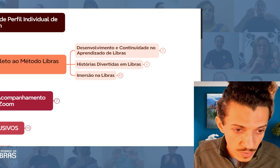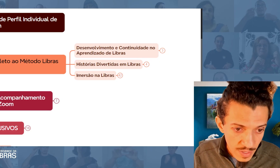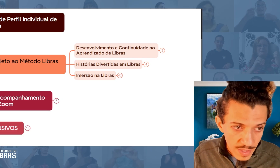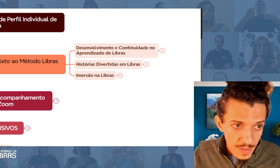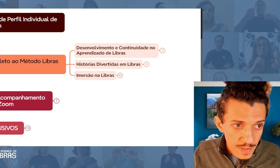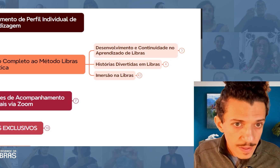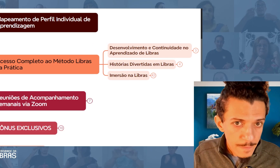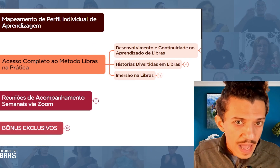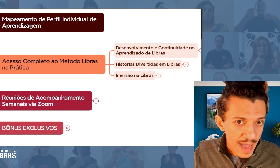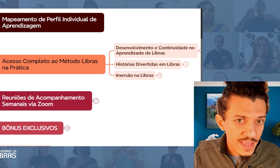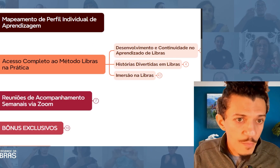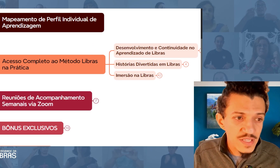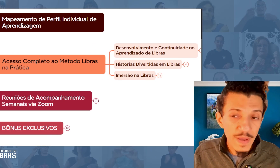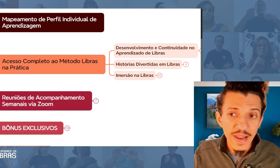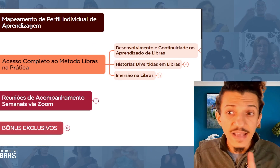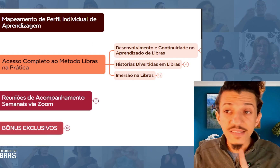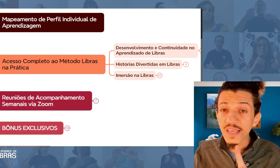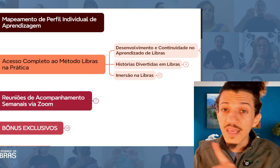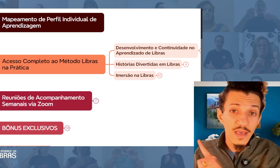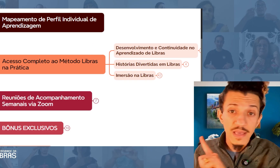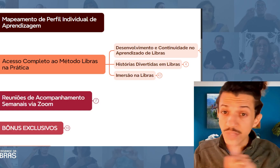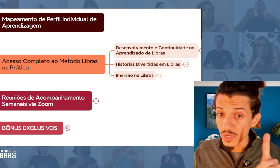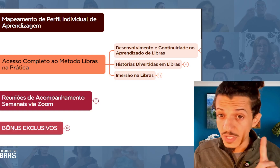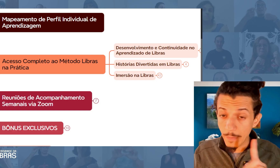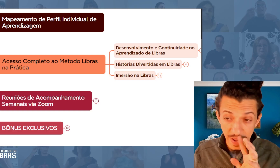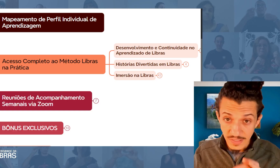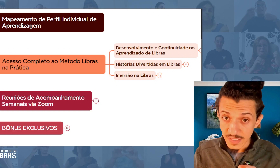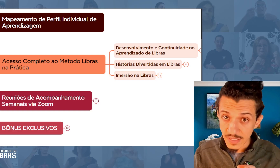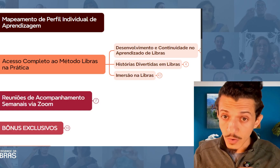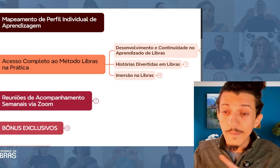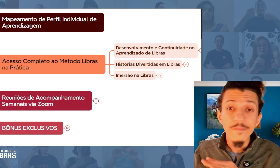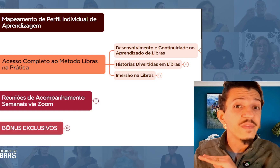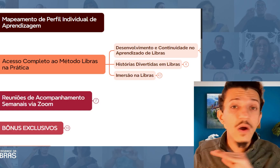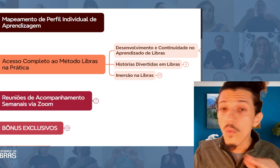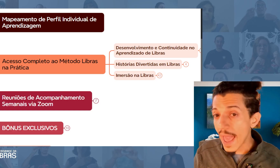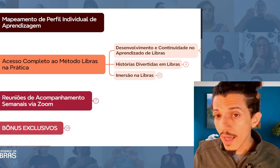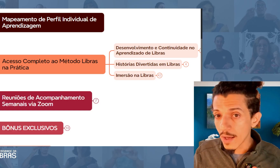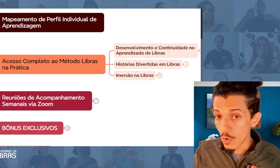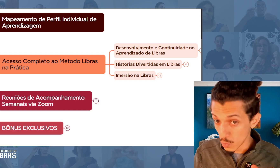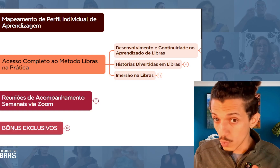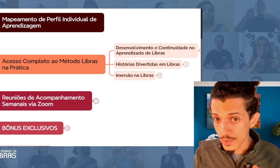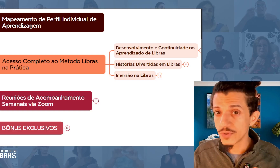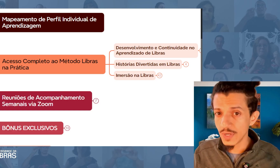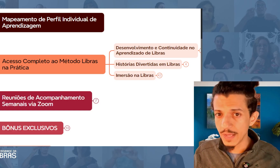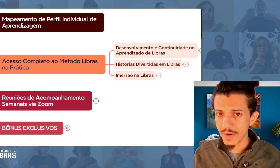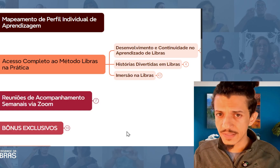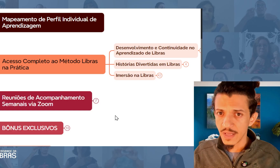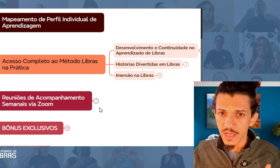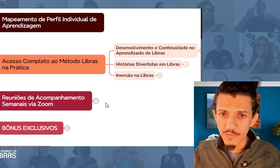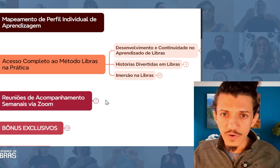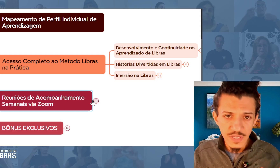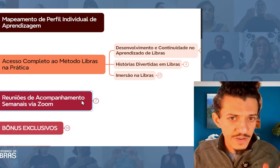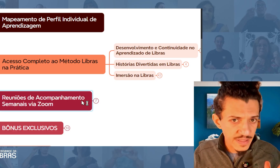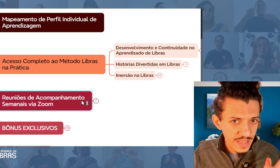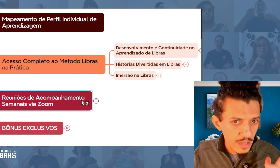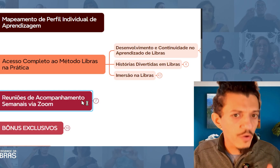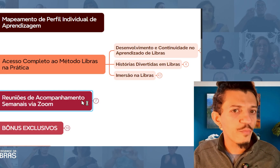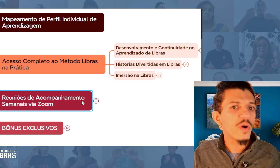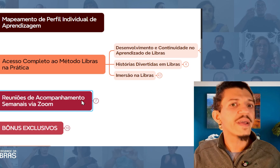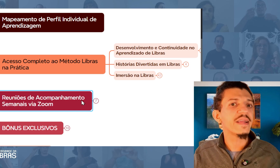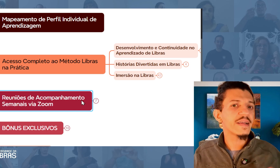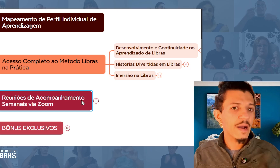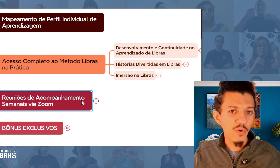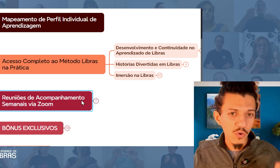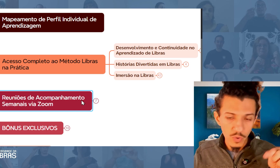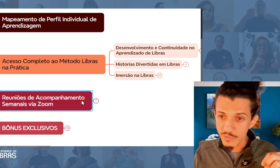passo. E aqui é uma experiência em que isso aqui, preste atenção, não é um curso de Libras. E você vai entender o